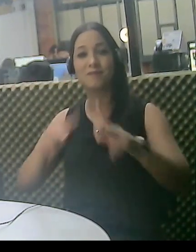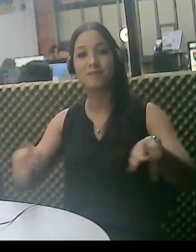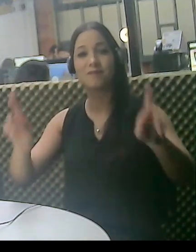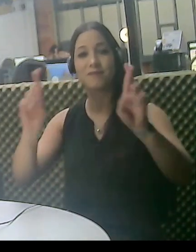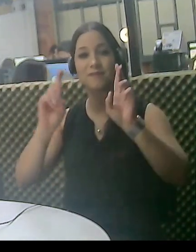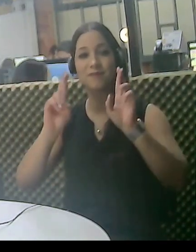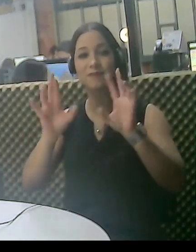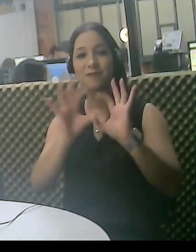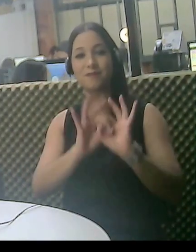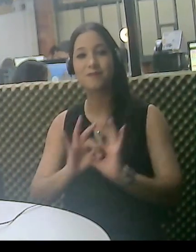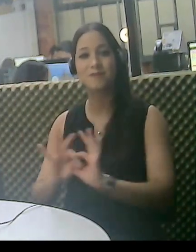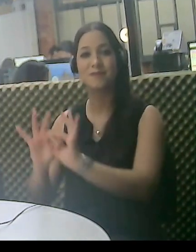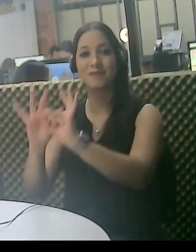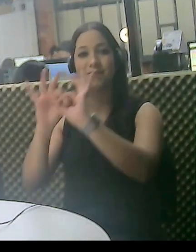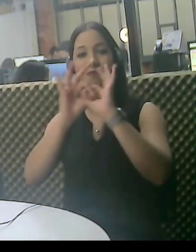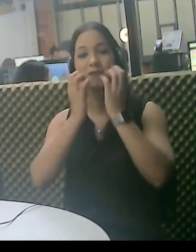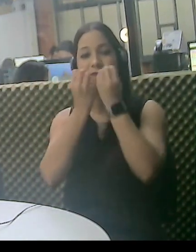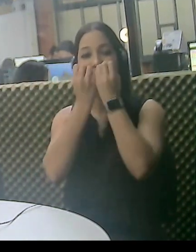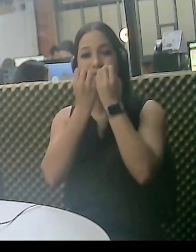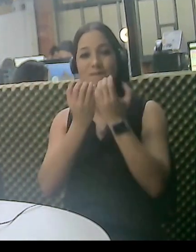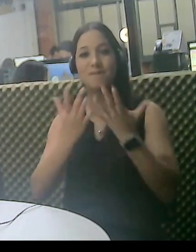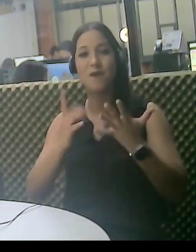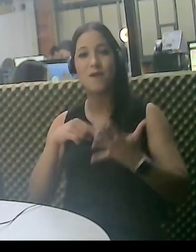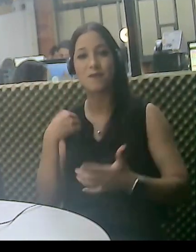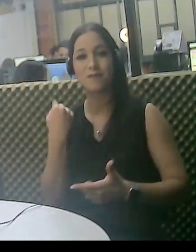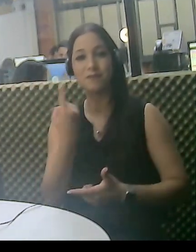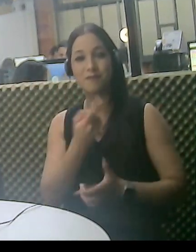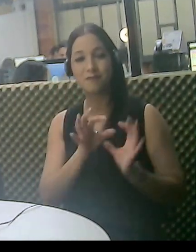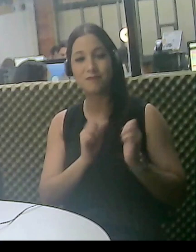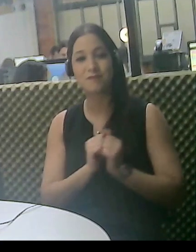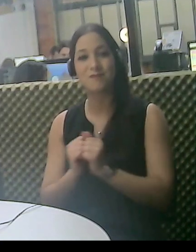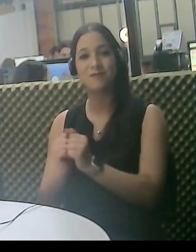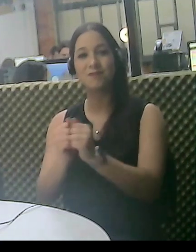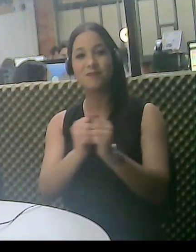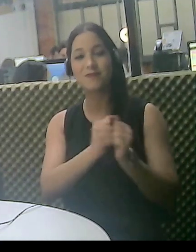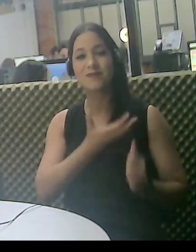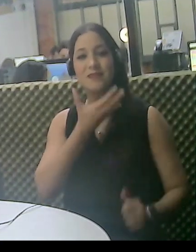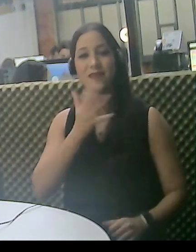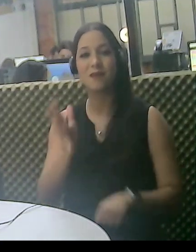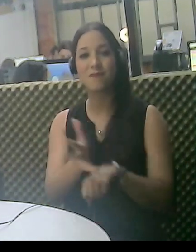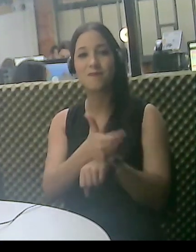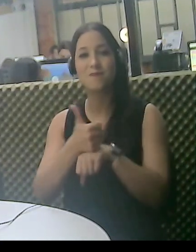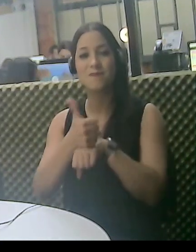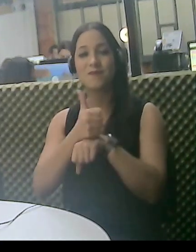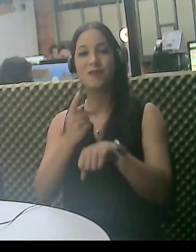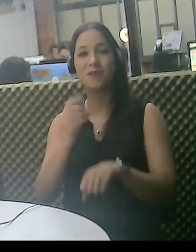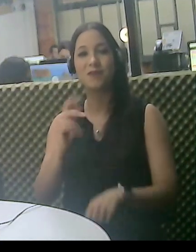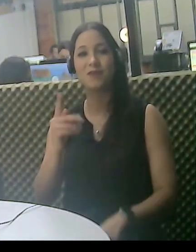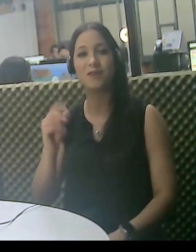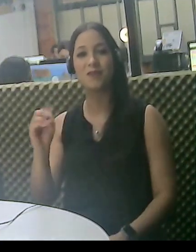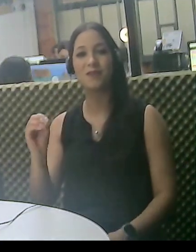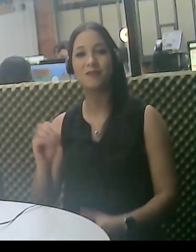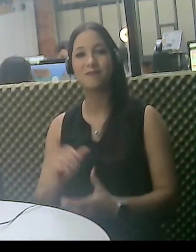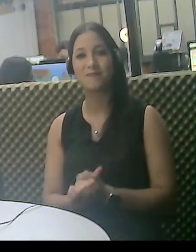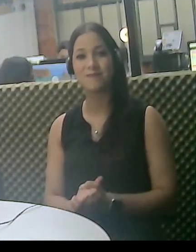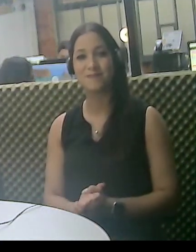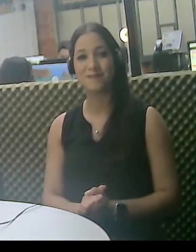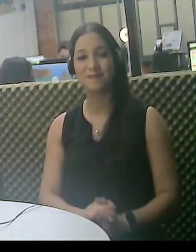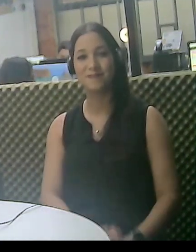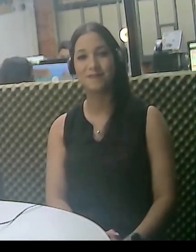Esperança e união para tudo de bom que podemos fazer. O melhor Natal a gente faz junto! Ho, ho, ho!